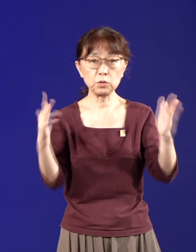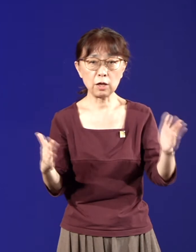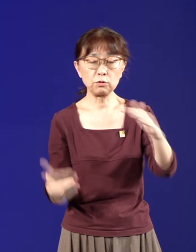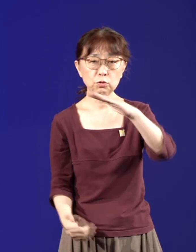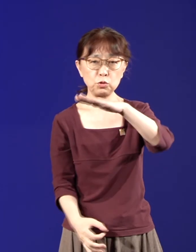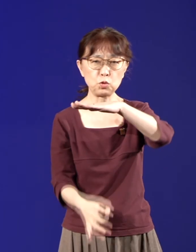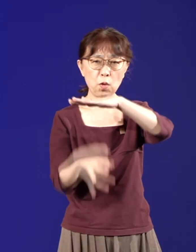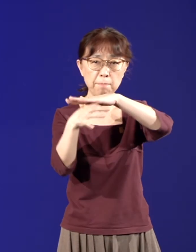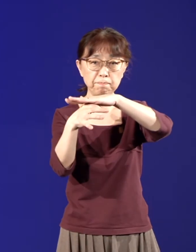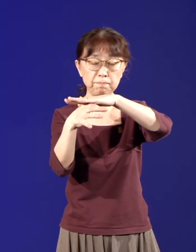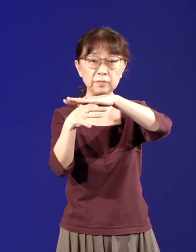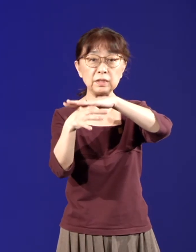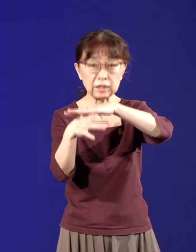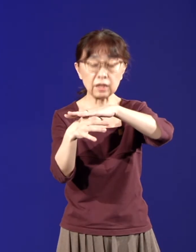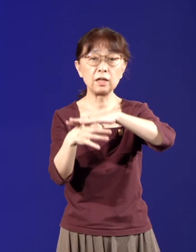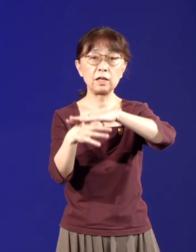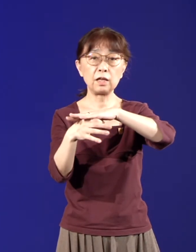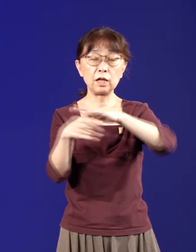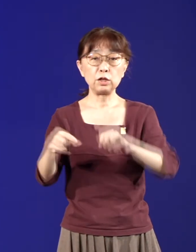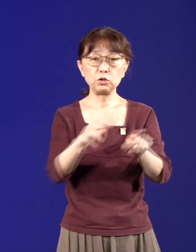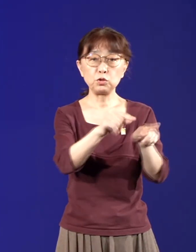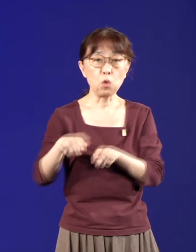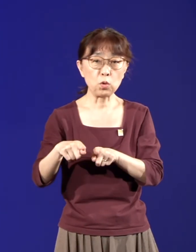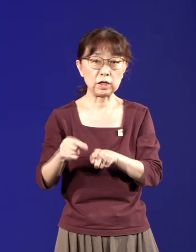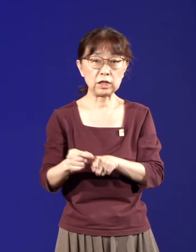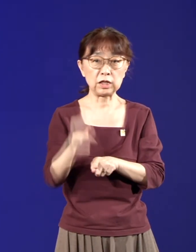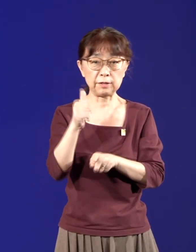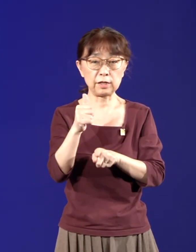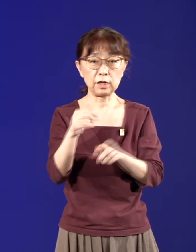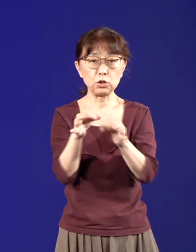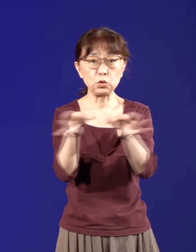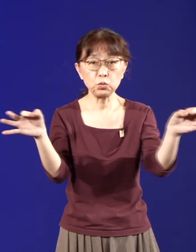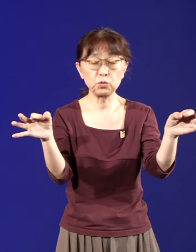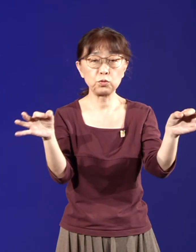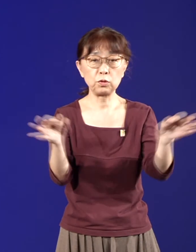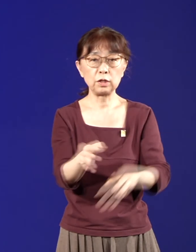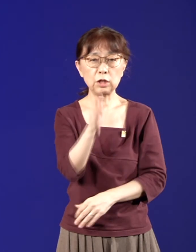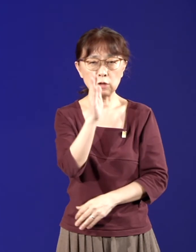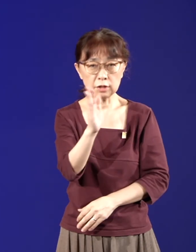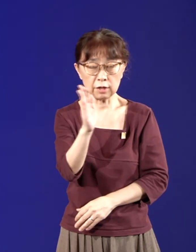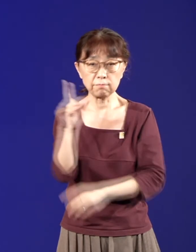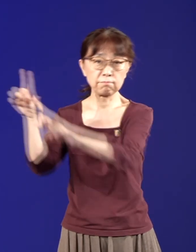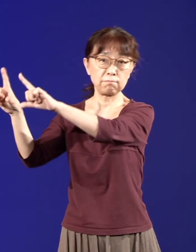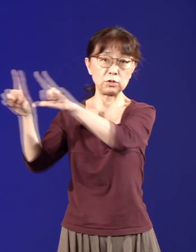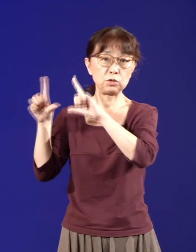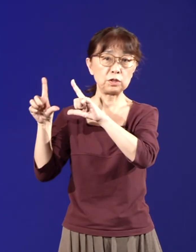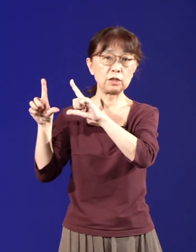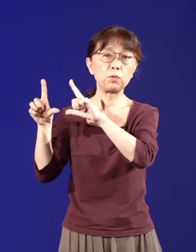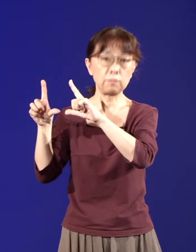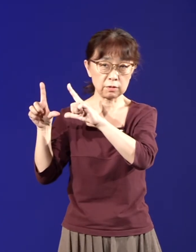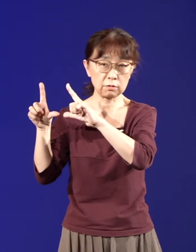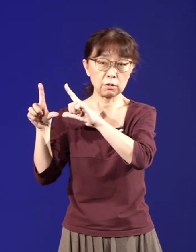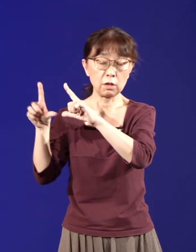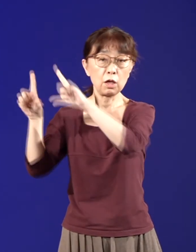にこの早期給付ということをしてくださいという通知が来ております。で